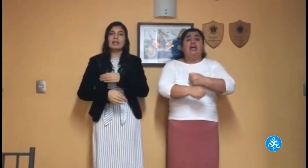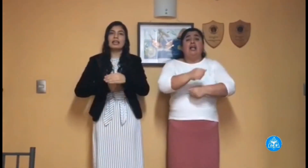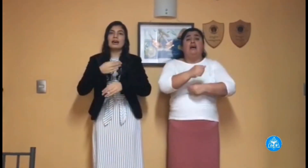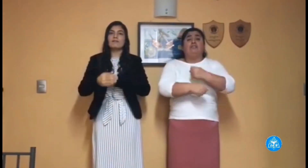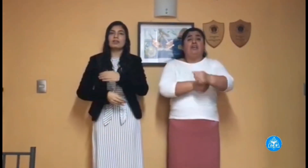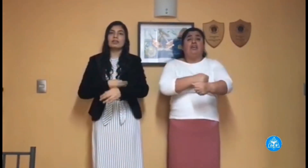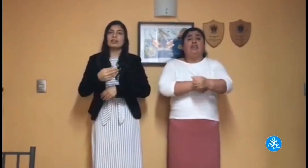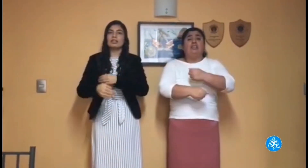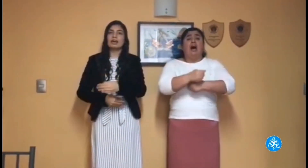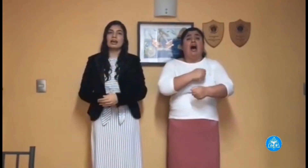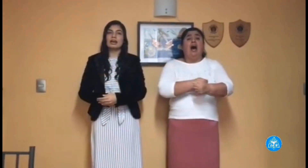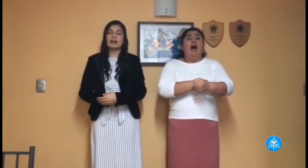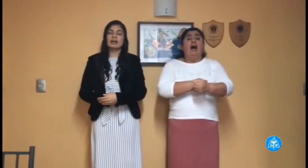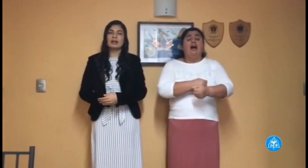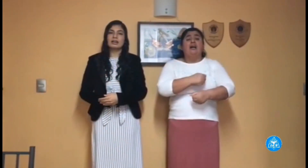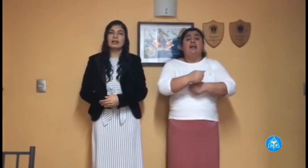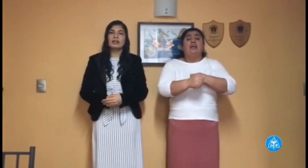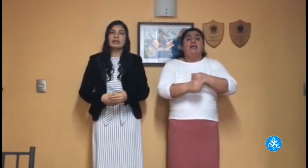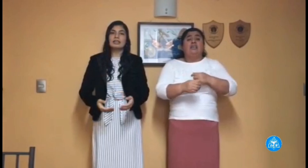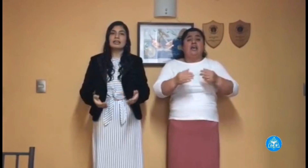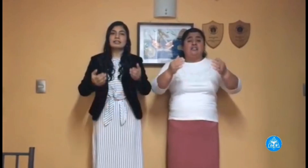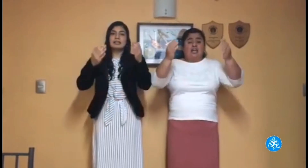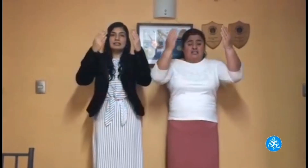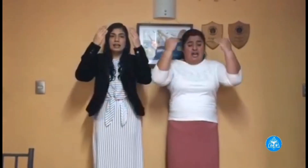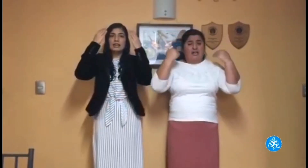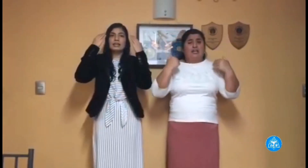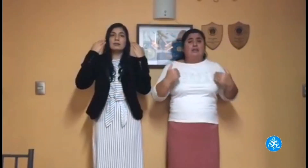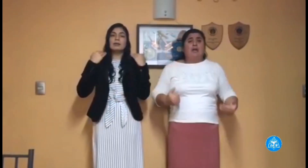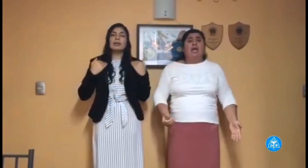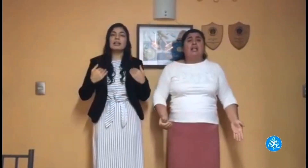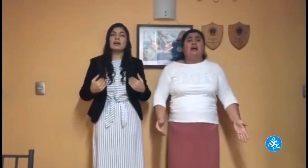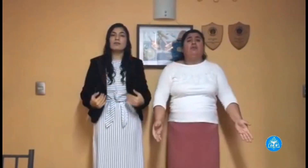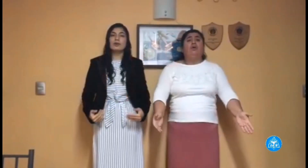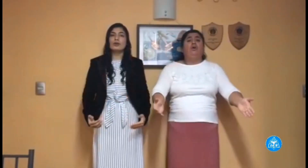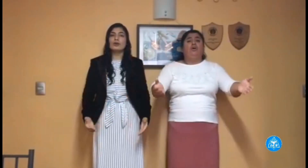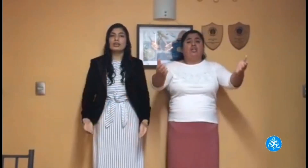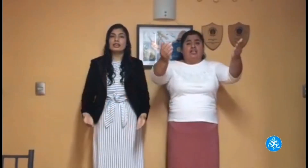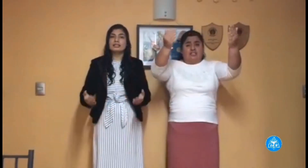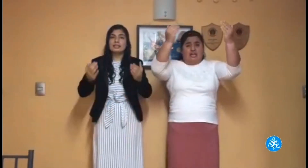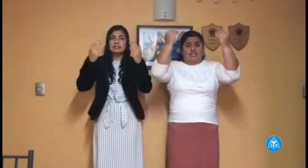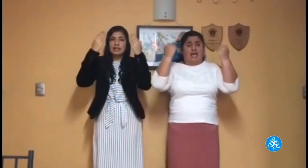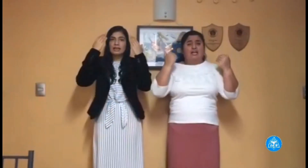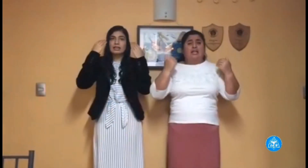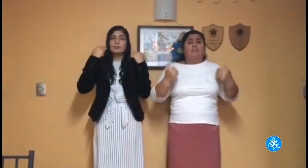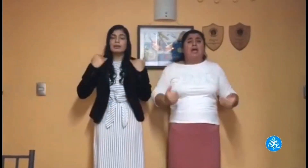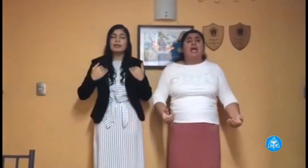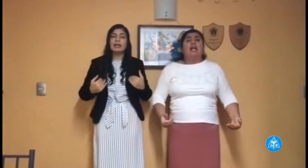la vida. Y esa sangre me lavó, y esa sangre me